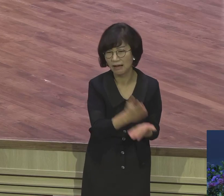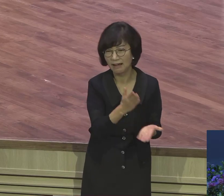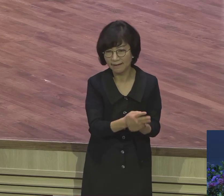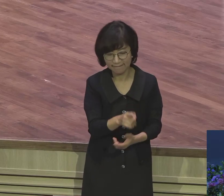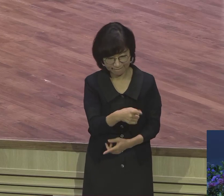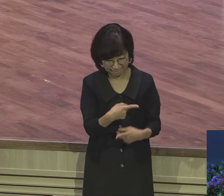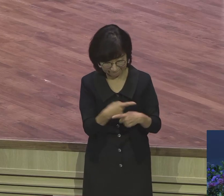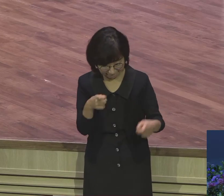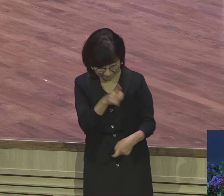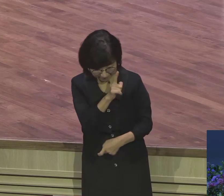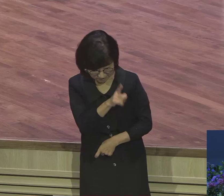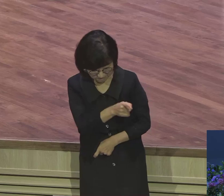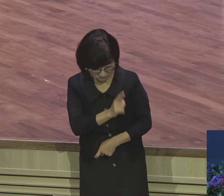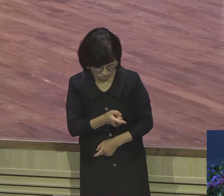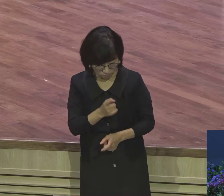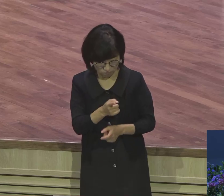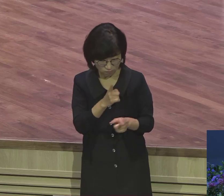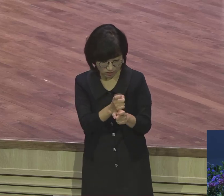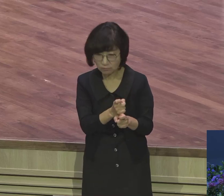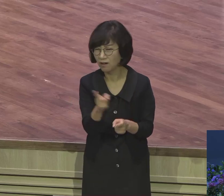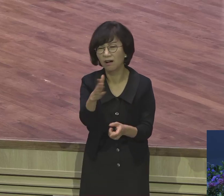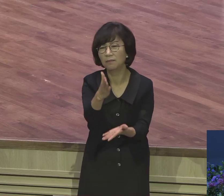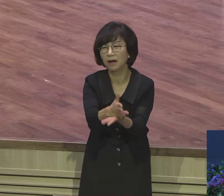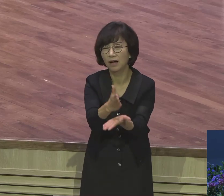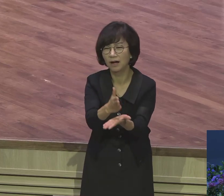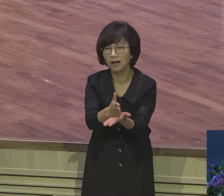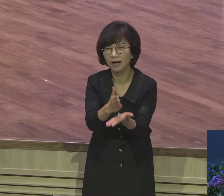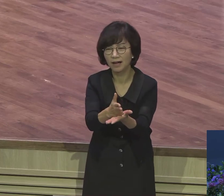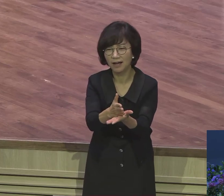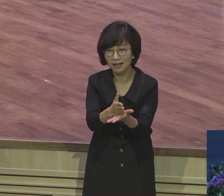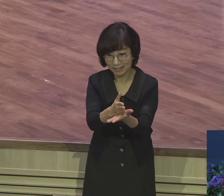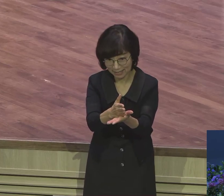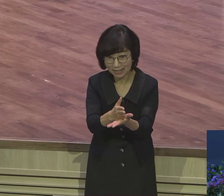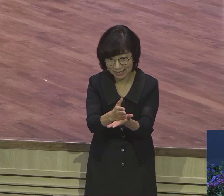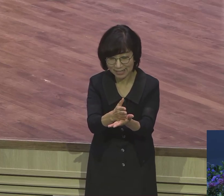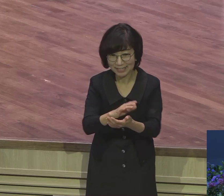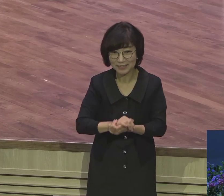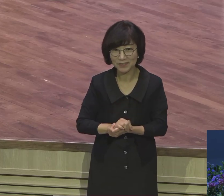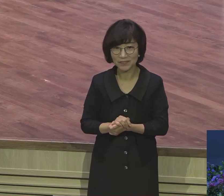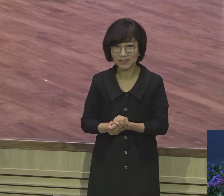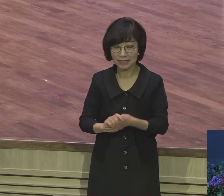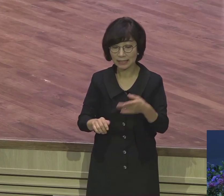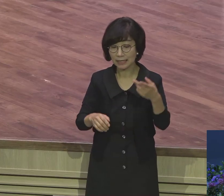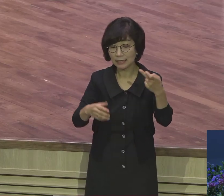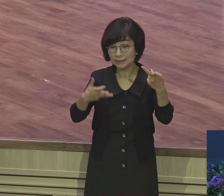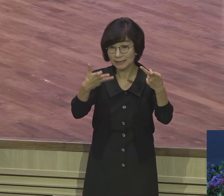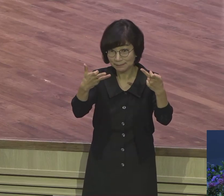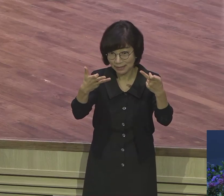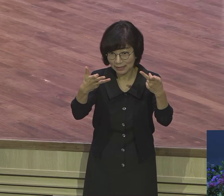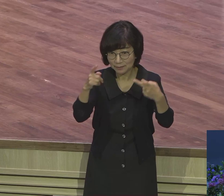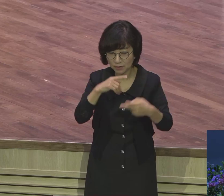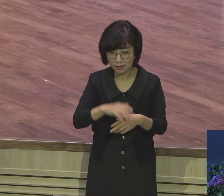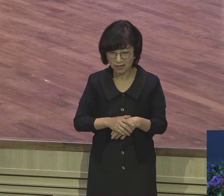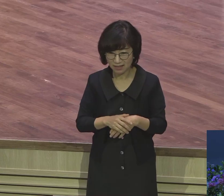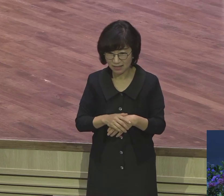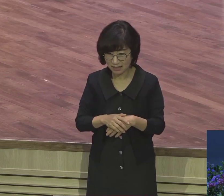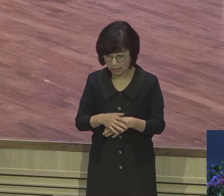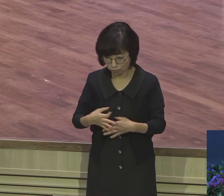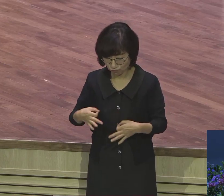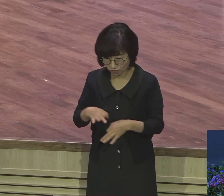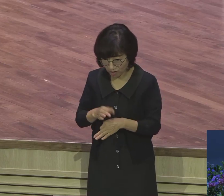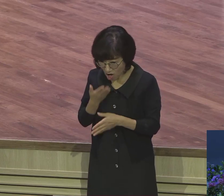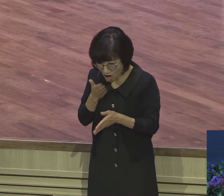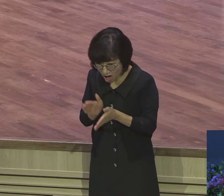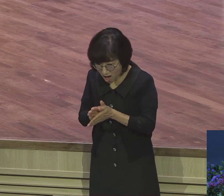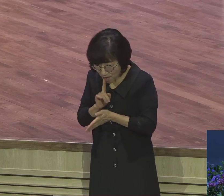가급적 적을 만들지 말라 그 말 이 성경 18절이 무슨 말이에요? 불의와 다하바라 그 말이 아니에요.